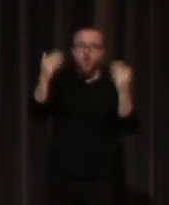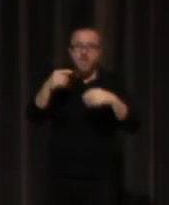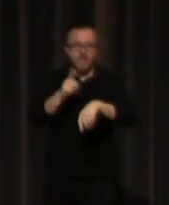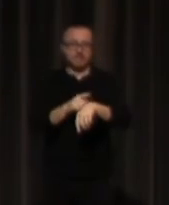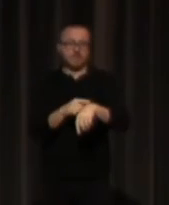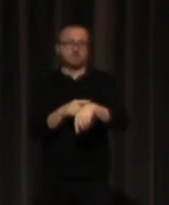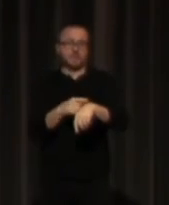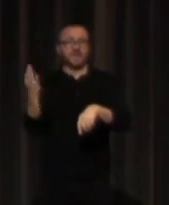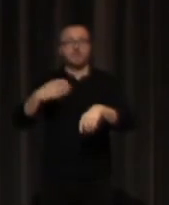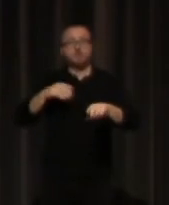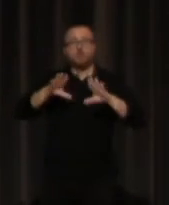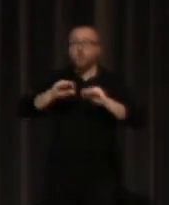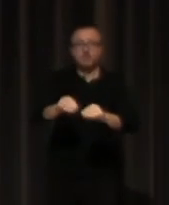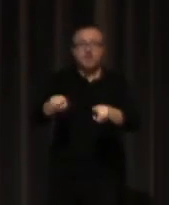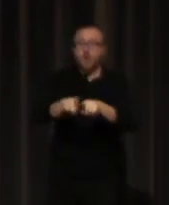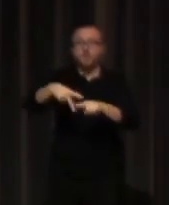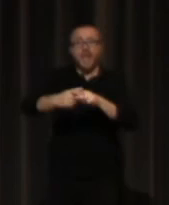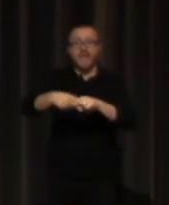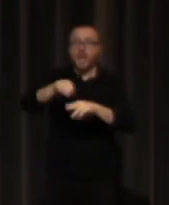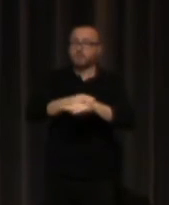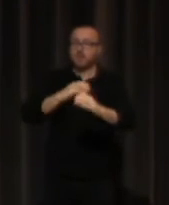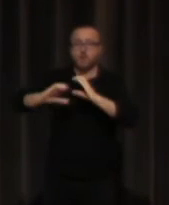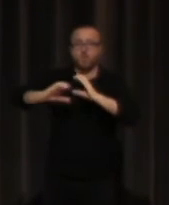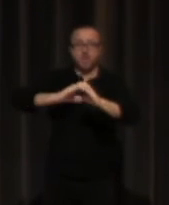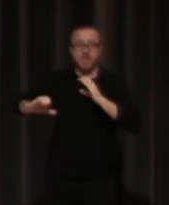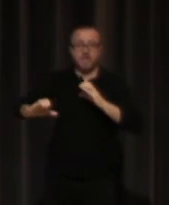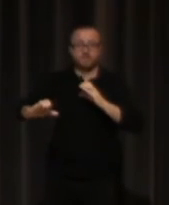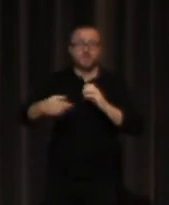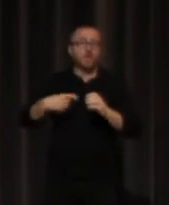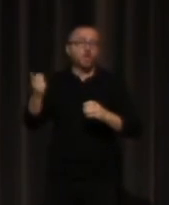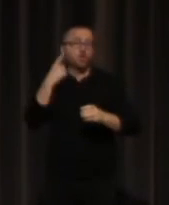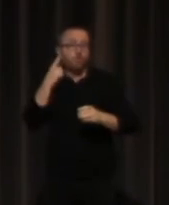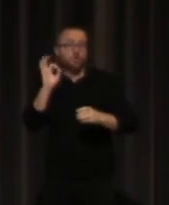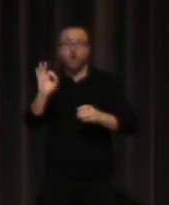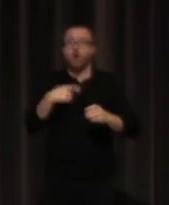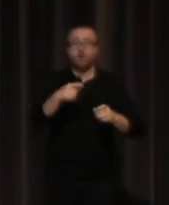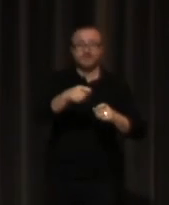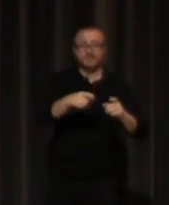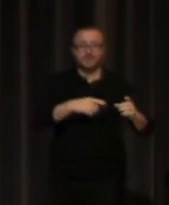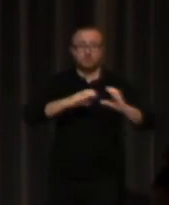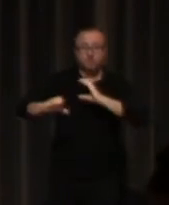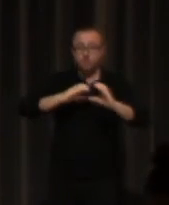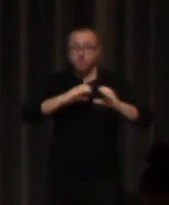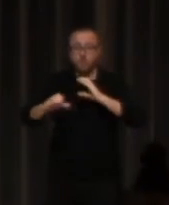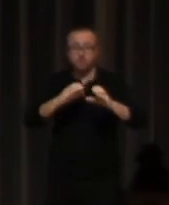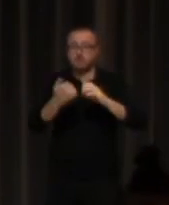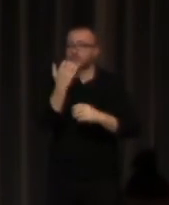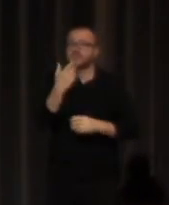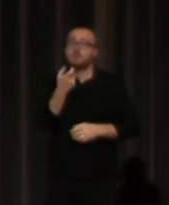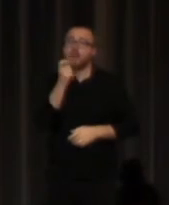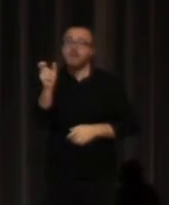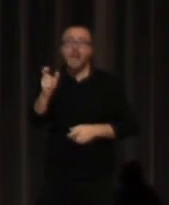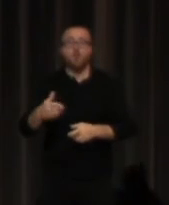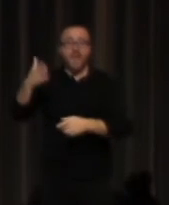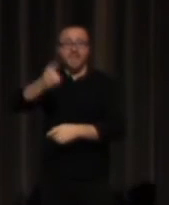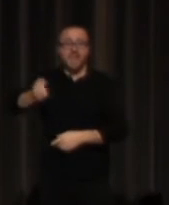cosa és darrere d'aquesta paraula. El so i el gust de la llet quallen en un sol concepte. Quan diem llet, tots sabem que